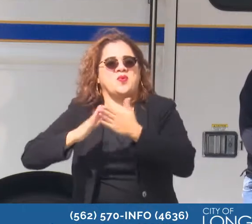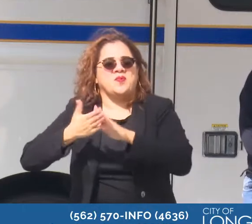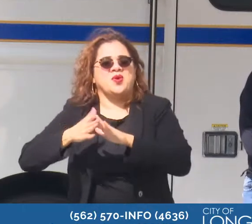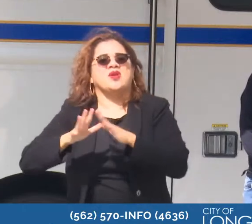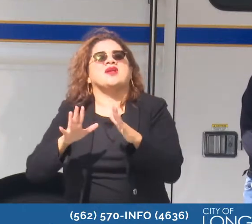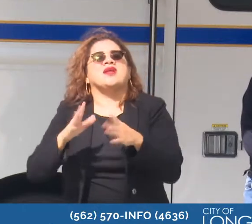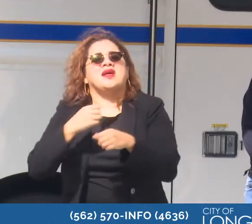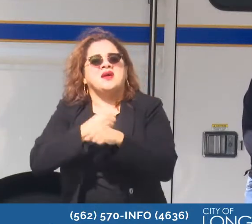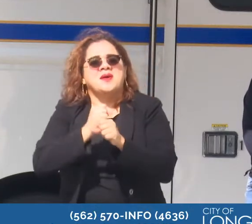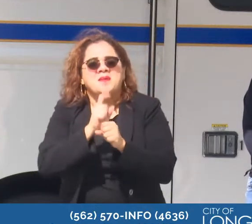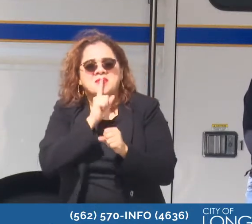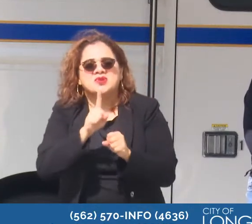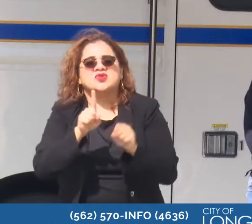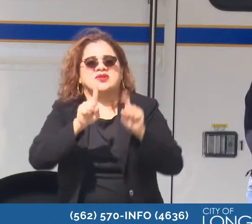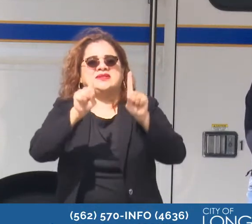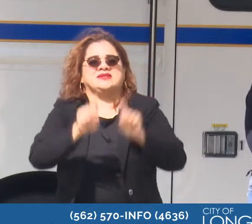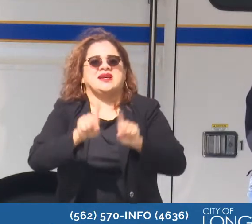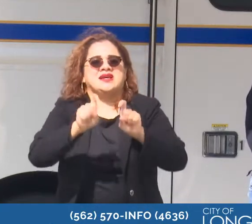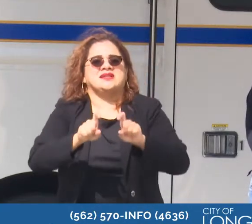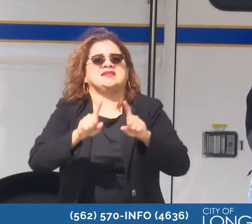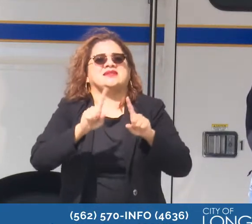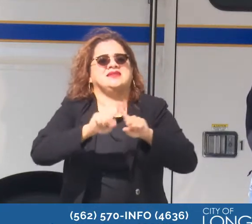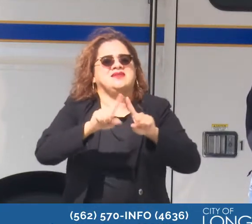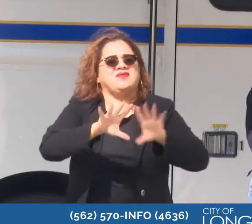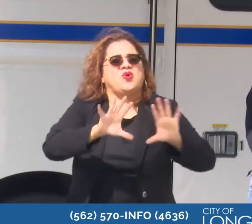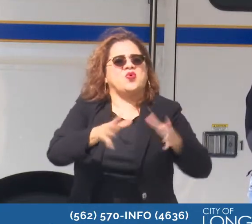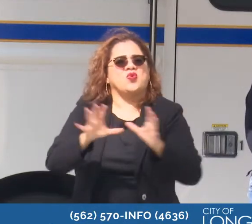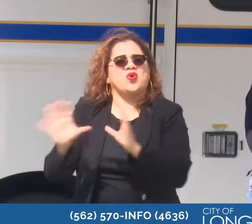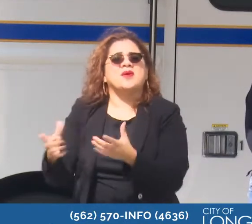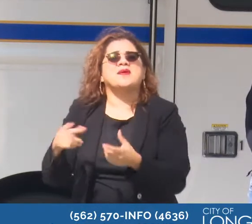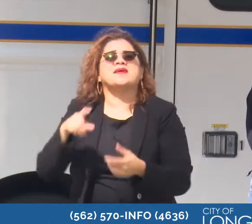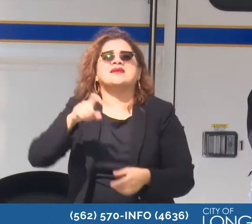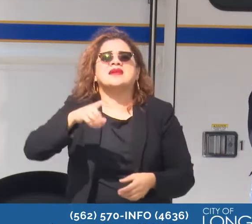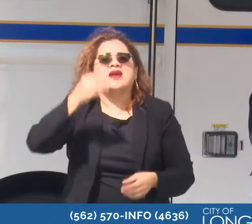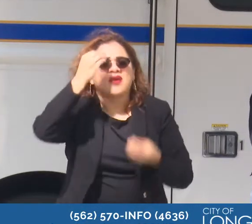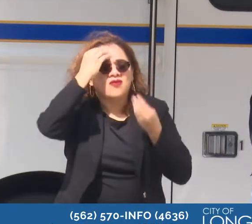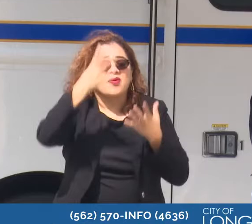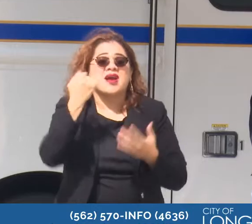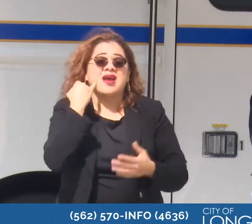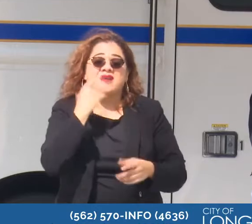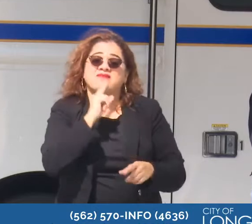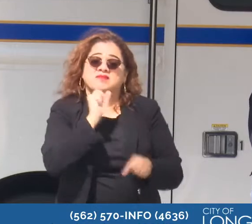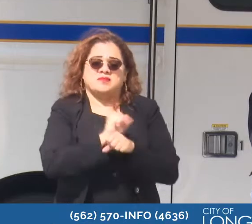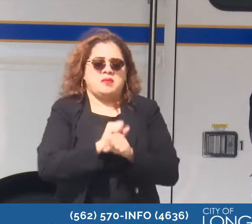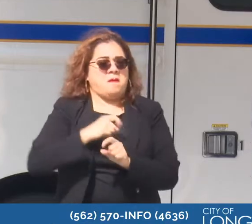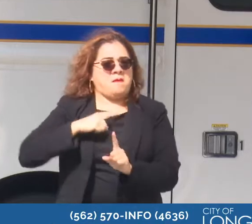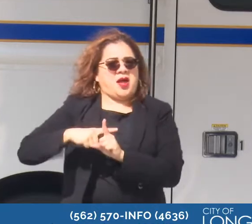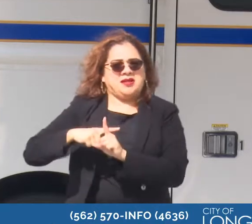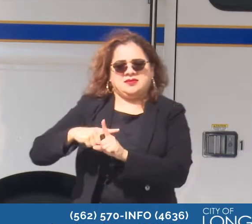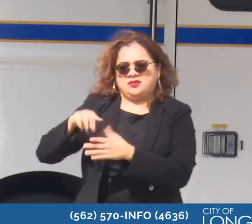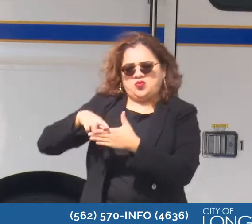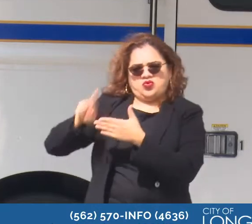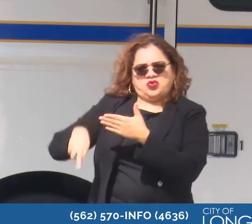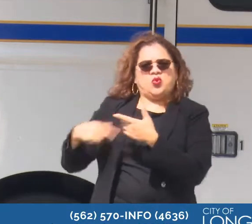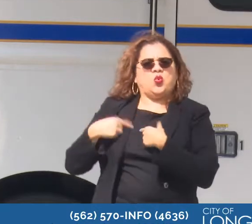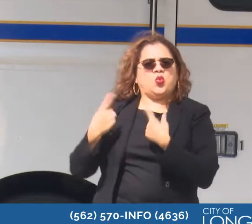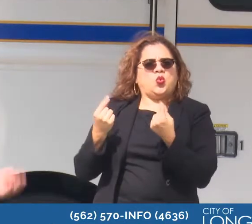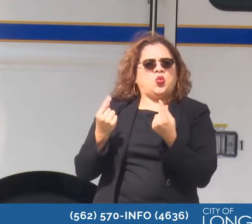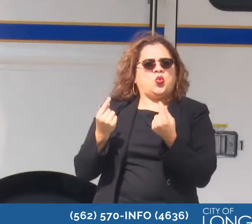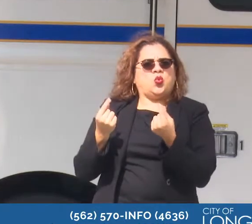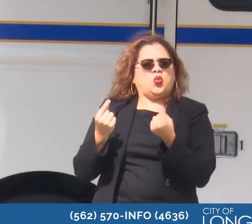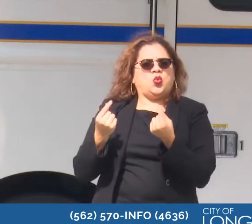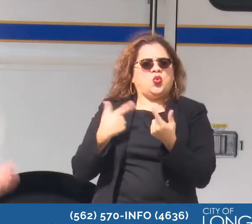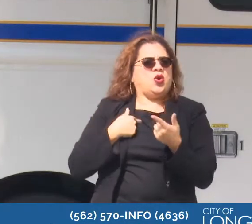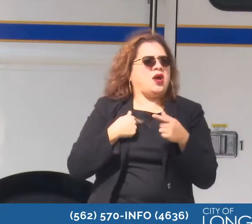esta prueba, pero también necesitan información sobre si prueban positivo, ¿qué va a pasar? ¿Qué va a pasar